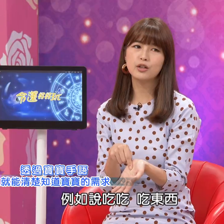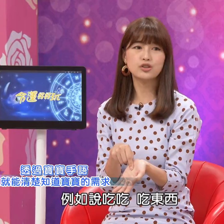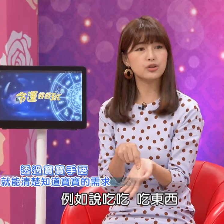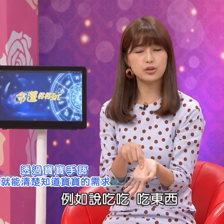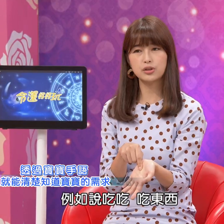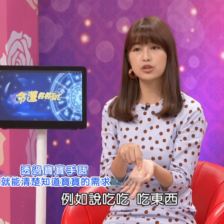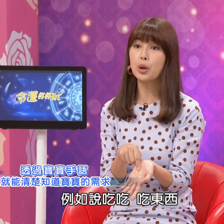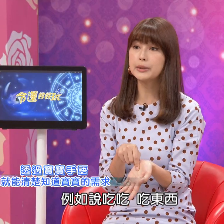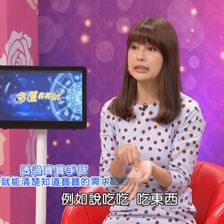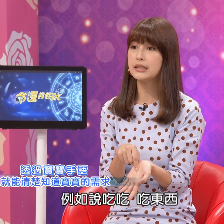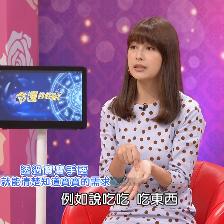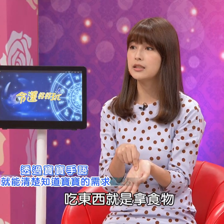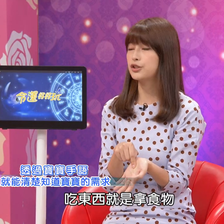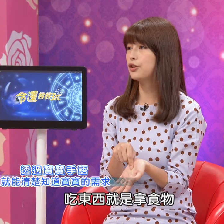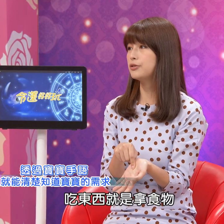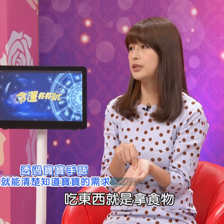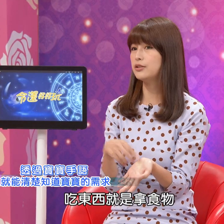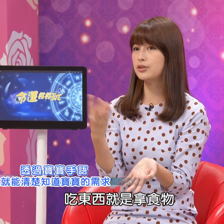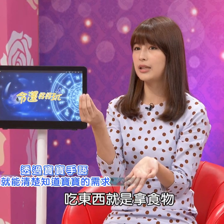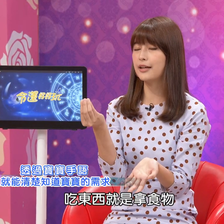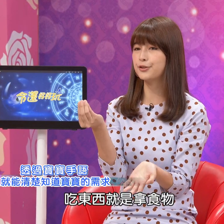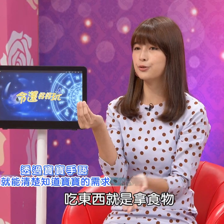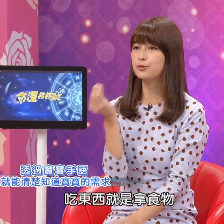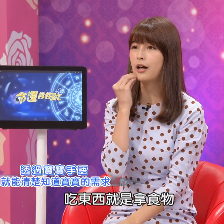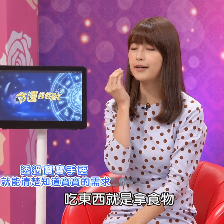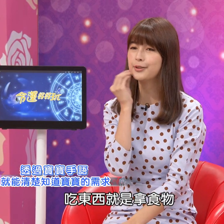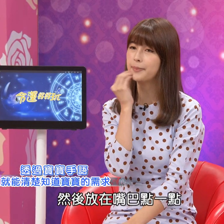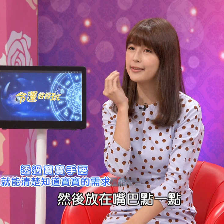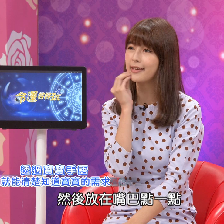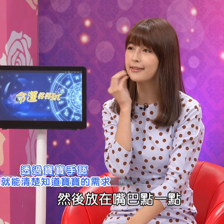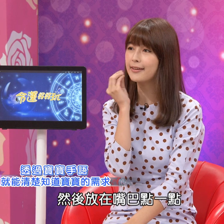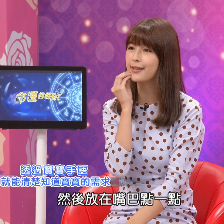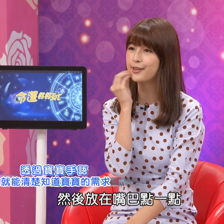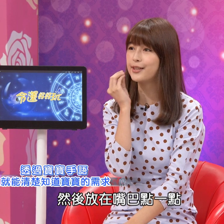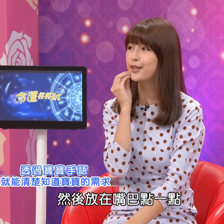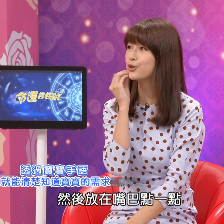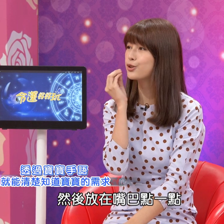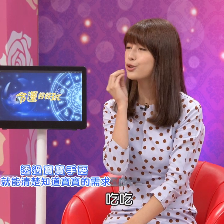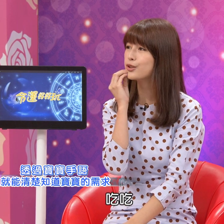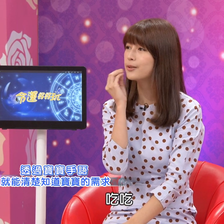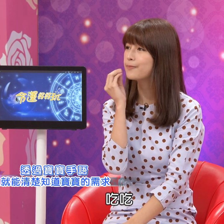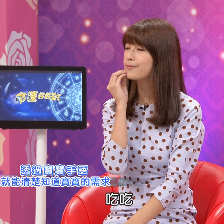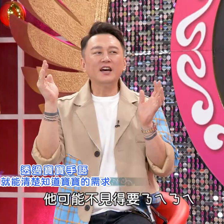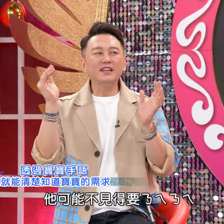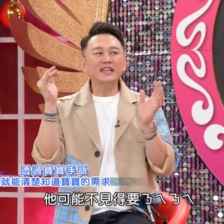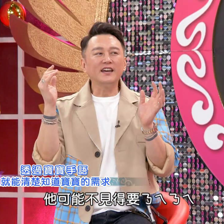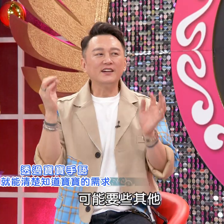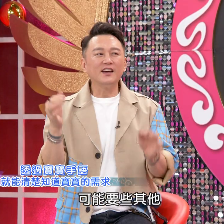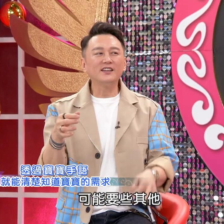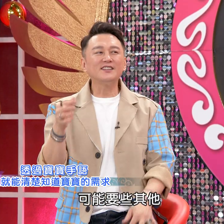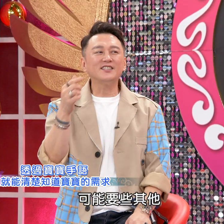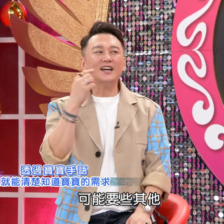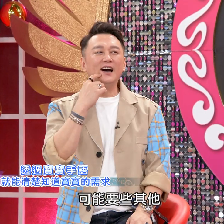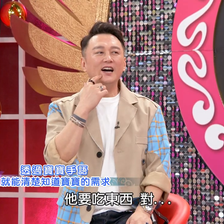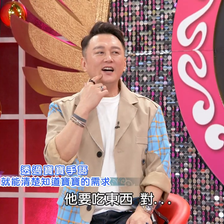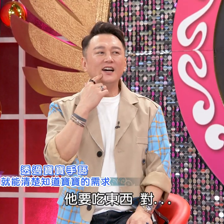吃東西吃東西就是拿食物然後放在嘴巴點一點點一點吃吃可能不見得要奶奶可能要一些其他東西對